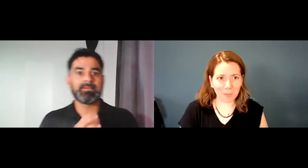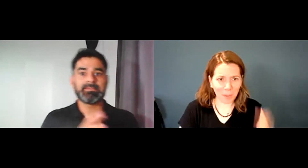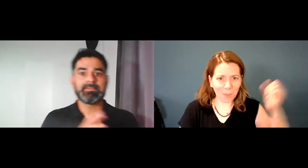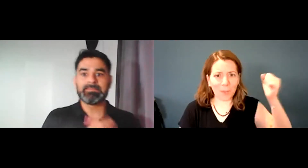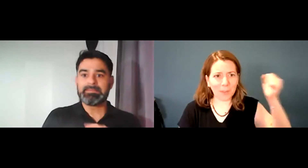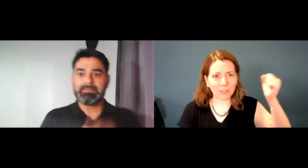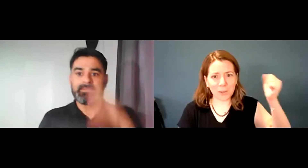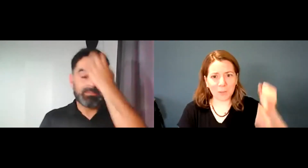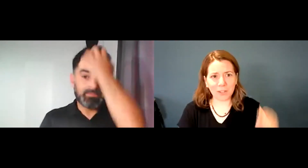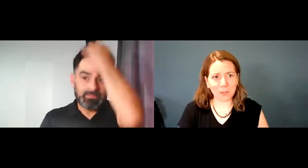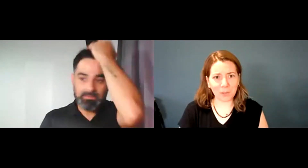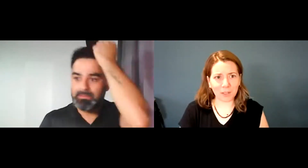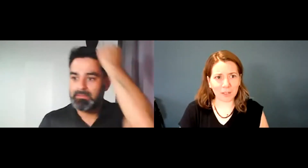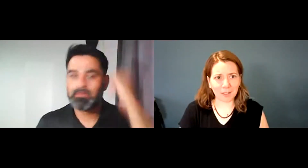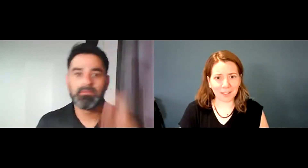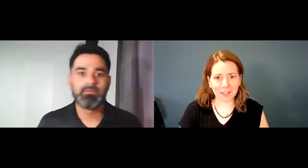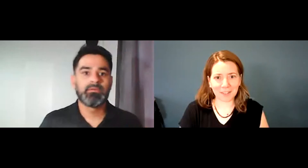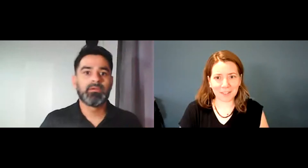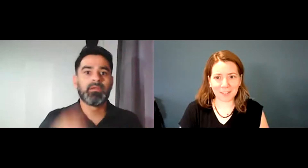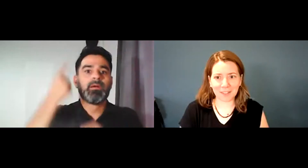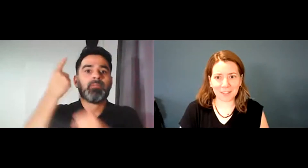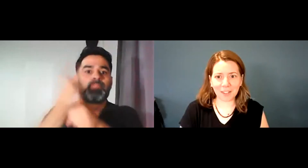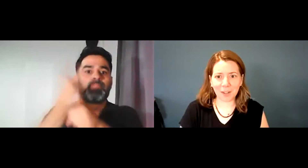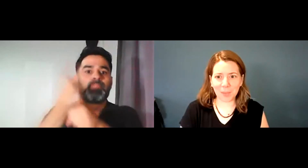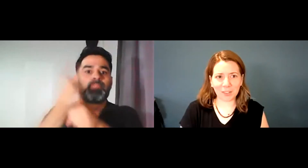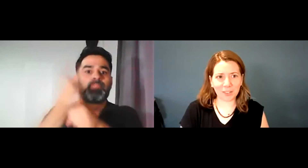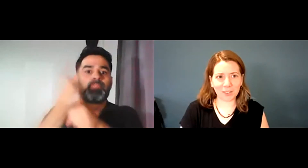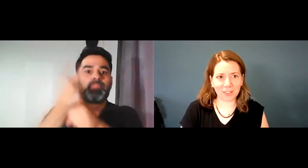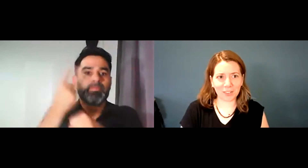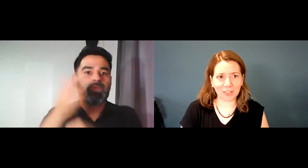Vamos, vamos, va a estar todo bien, va a estar todo bien. Está transpirando.